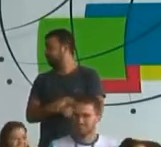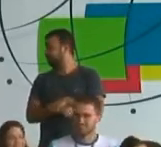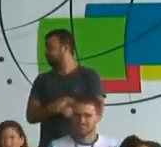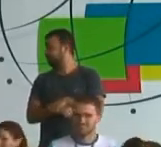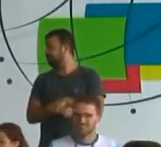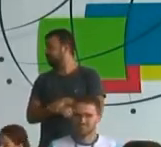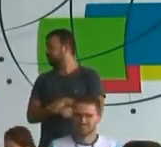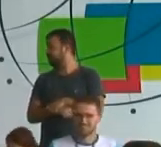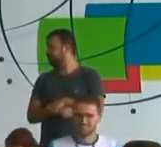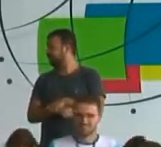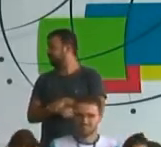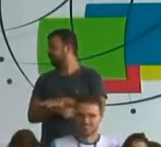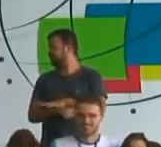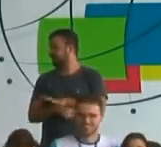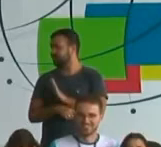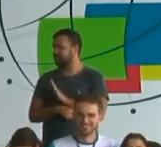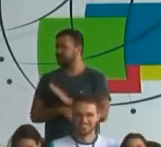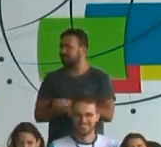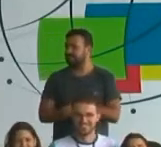Cadê Sté e Mariela?